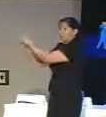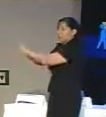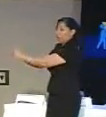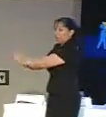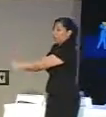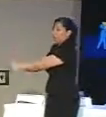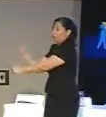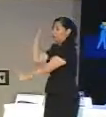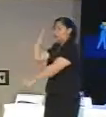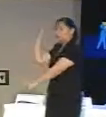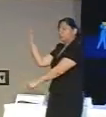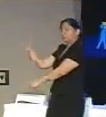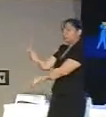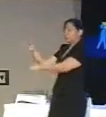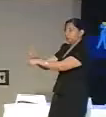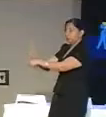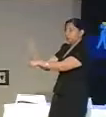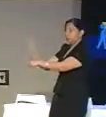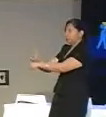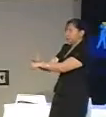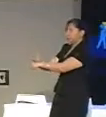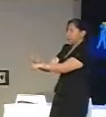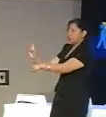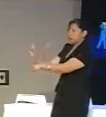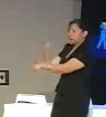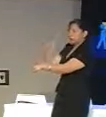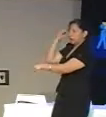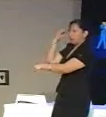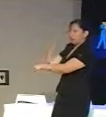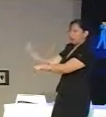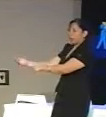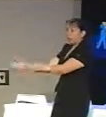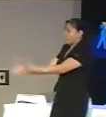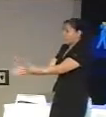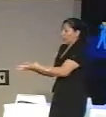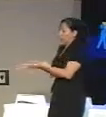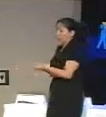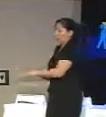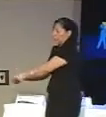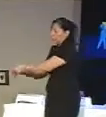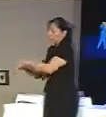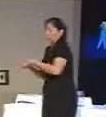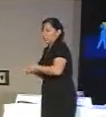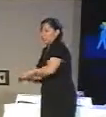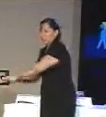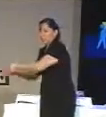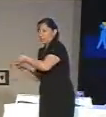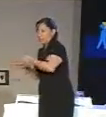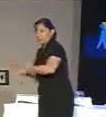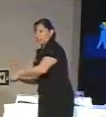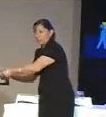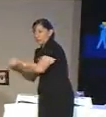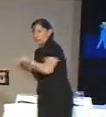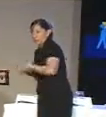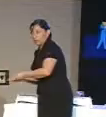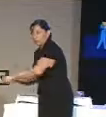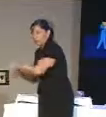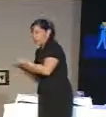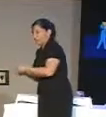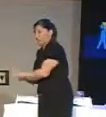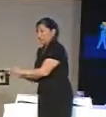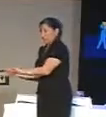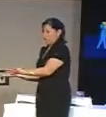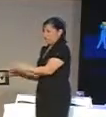compañeros y compañeras dentro del sector salud que están muy insistentes en que todo el país se forme de terapias intensivas